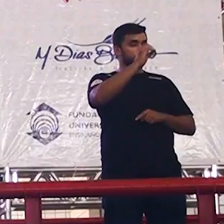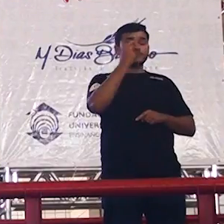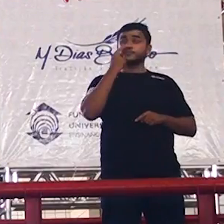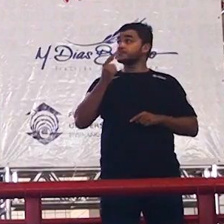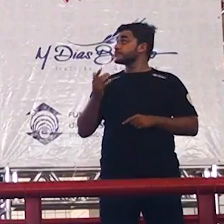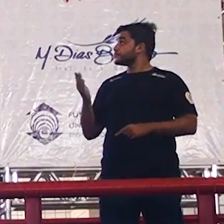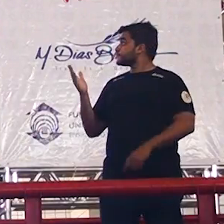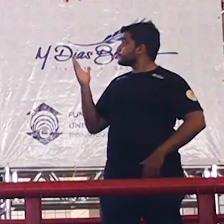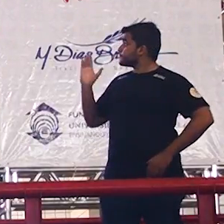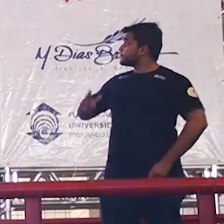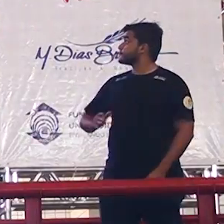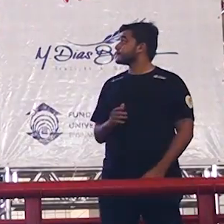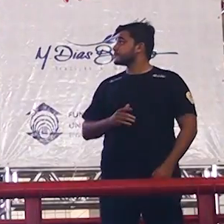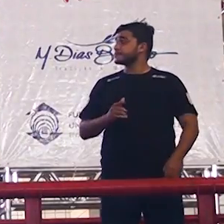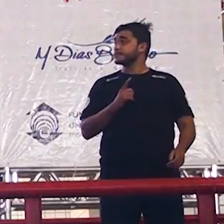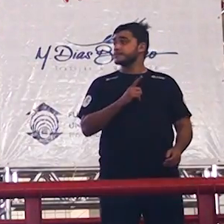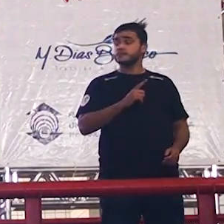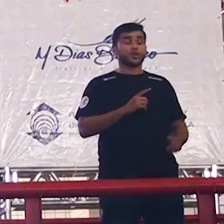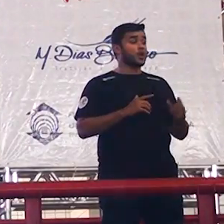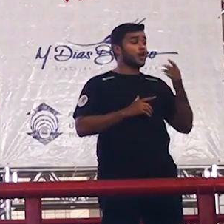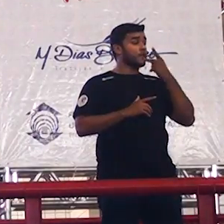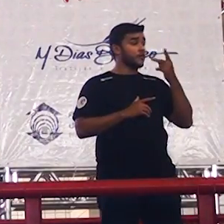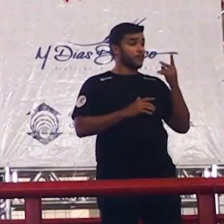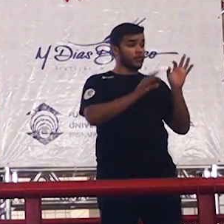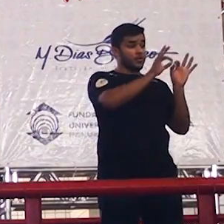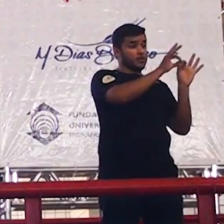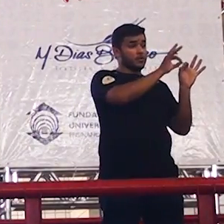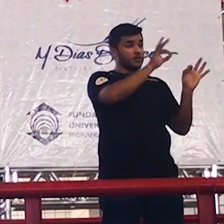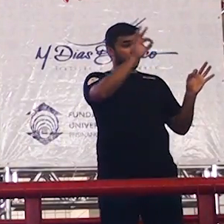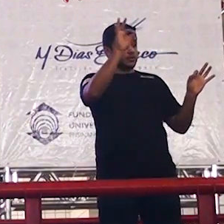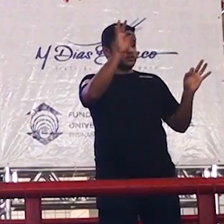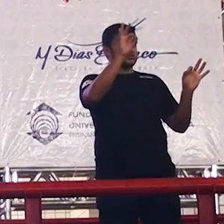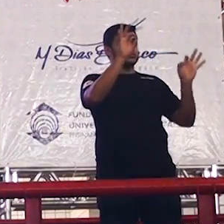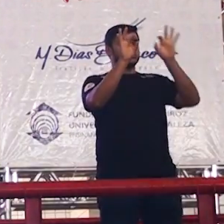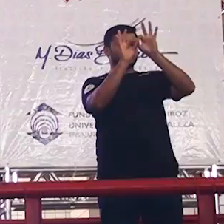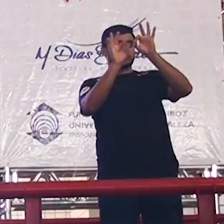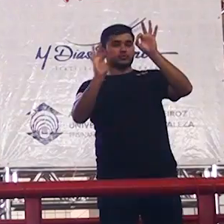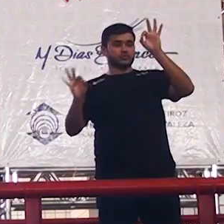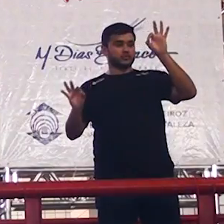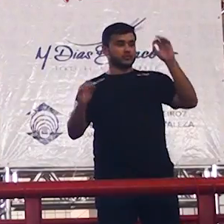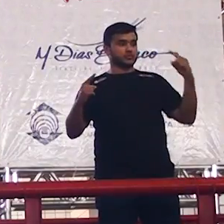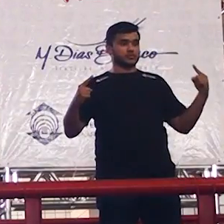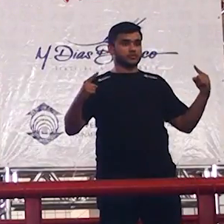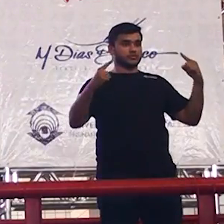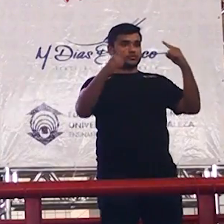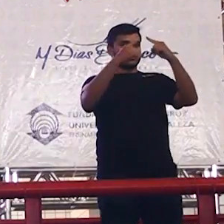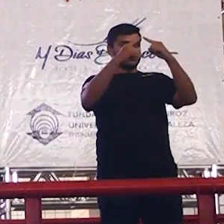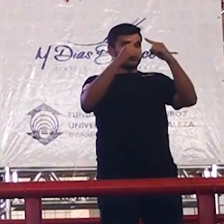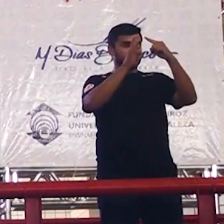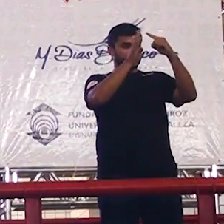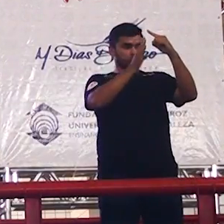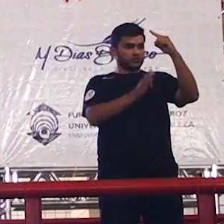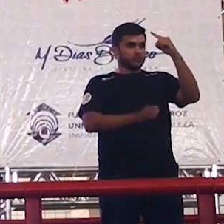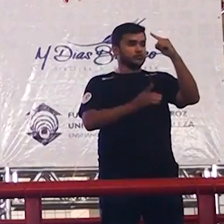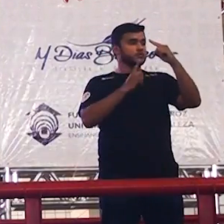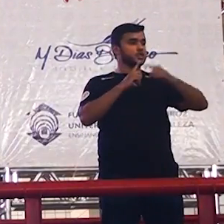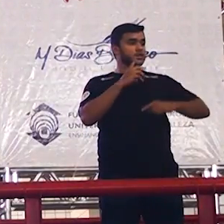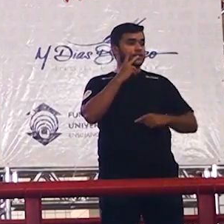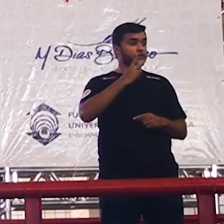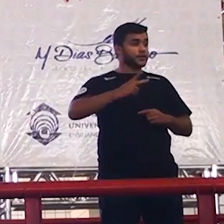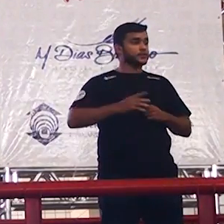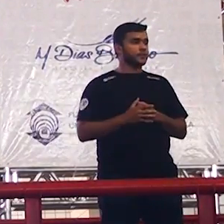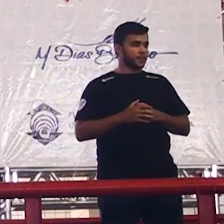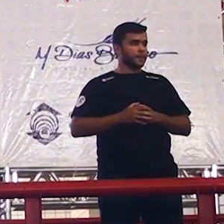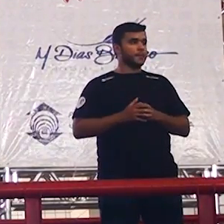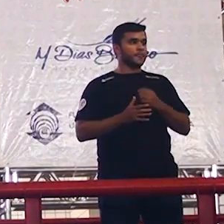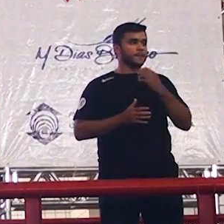iguais. E as suas diagonais, elas se encontram no centro do losango. Então, qual é